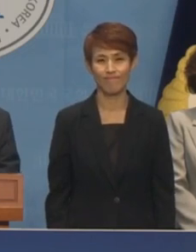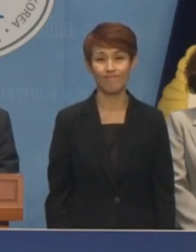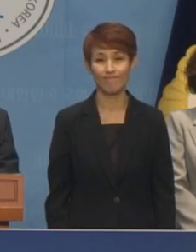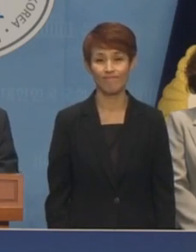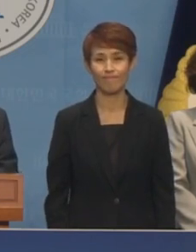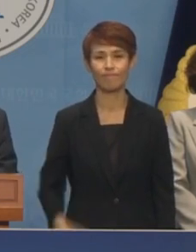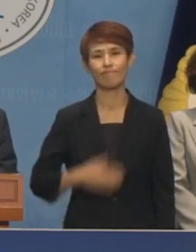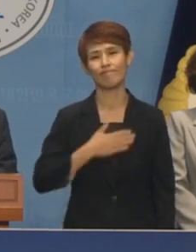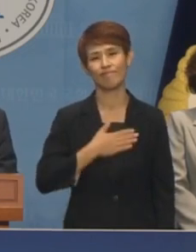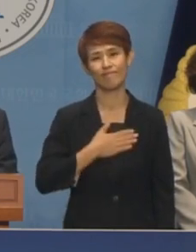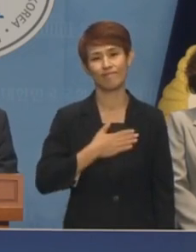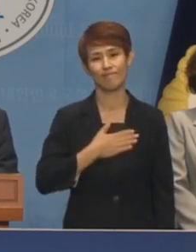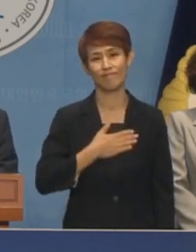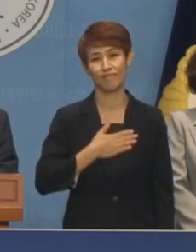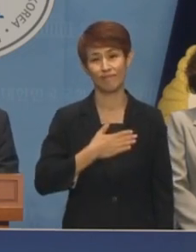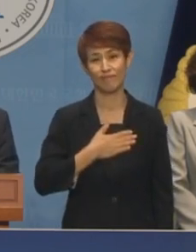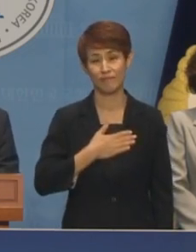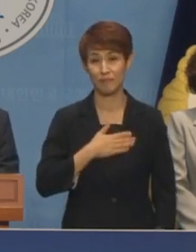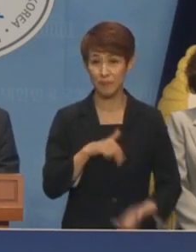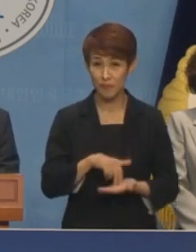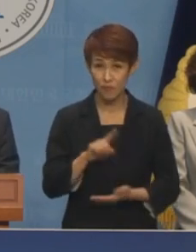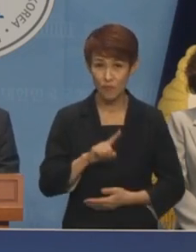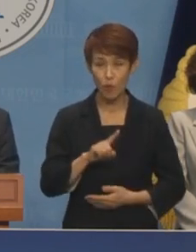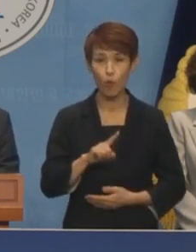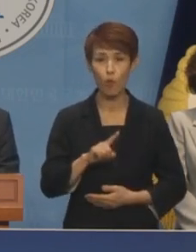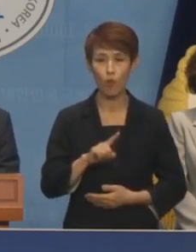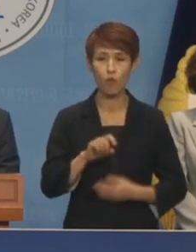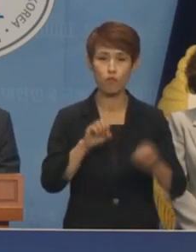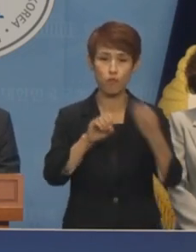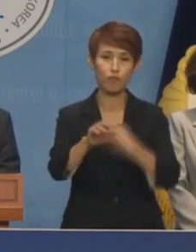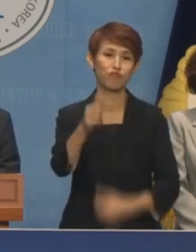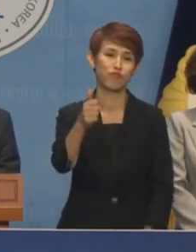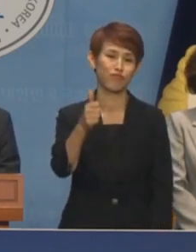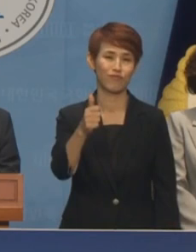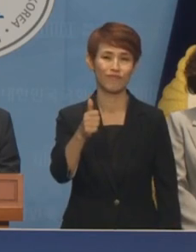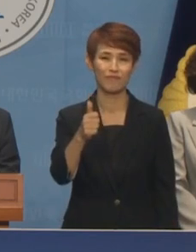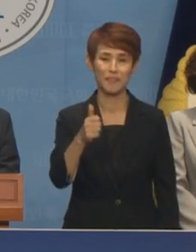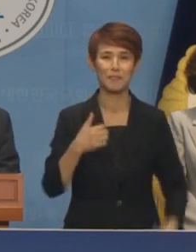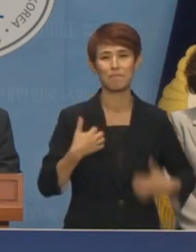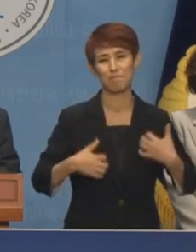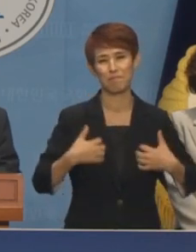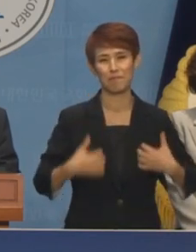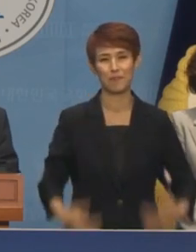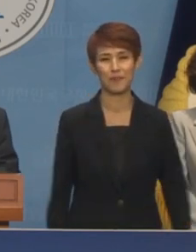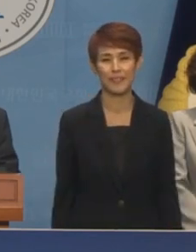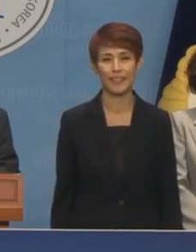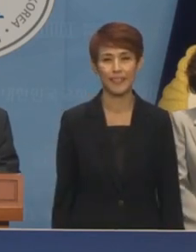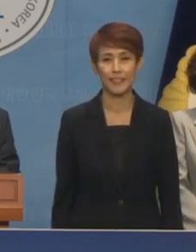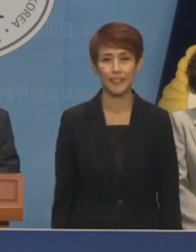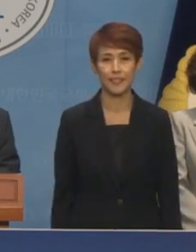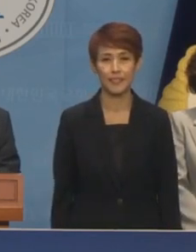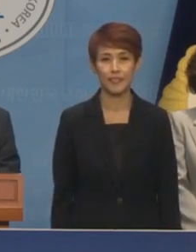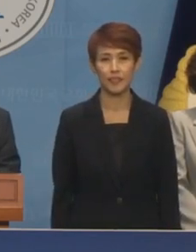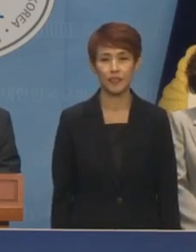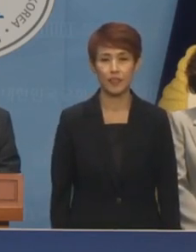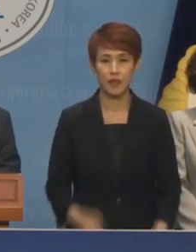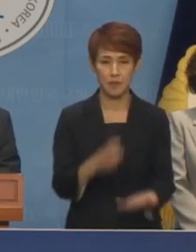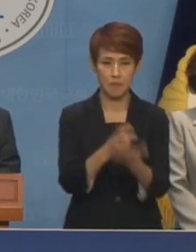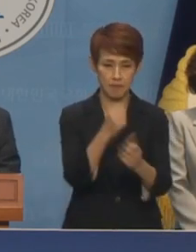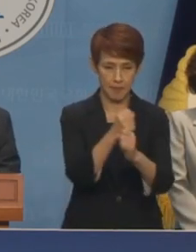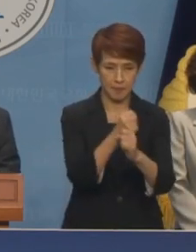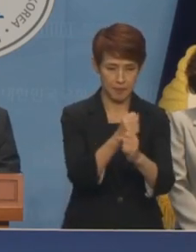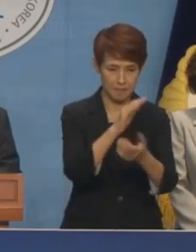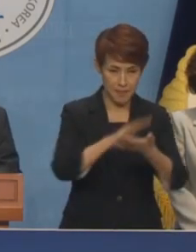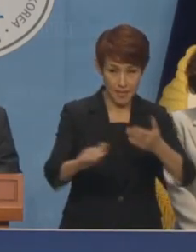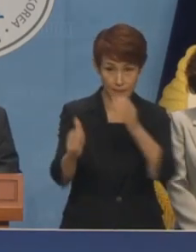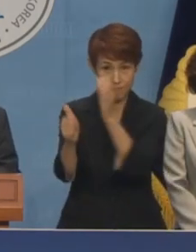그런데 저는 제 예상보다는 더 큰 호응이 있어서 기쁩니다. 6월에 입법 달리기로 세